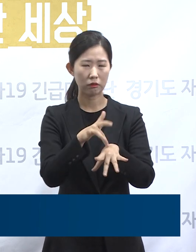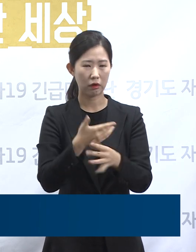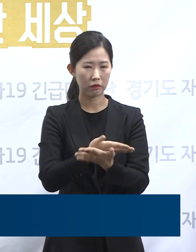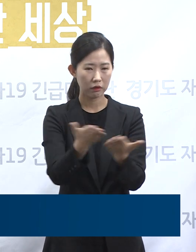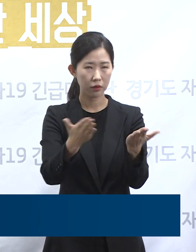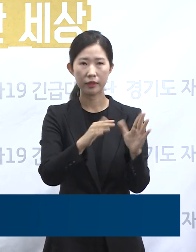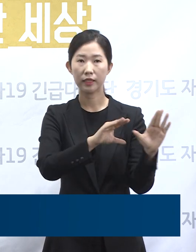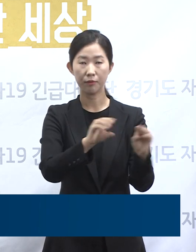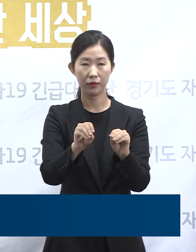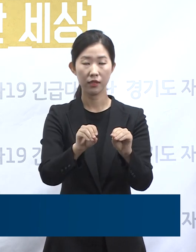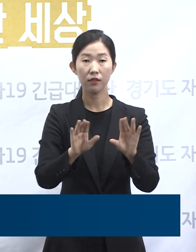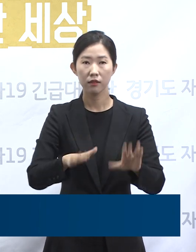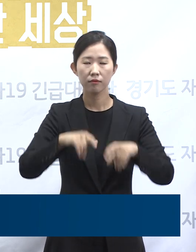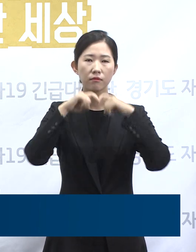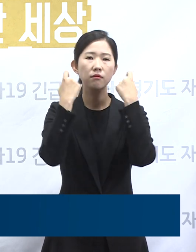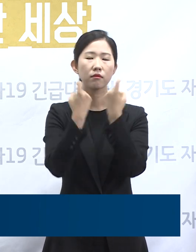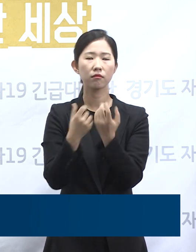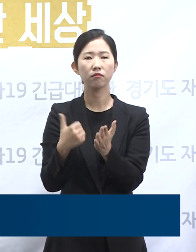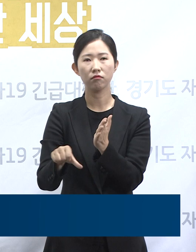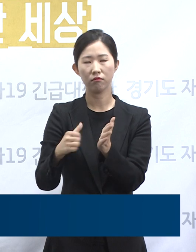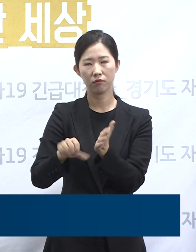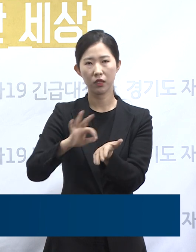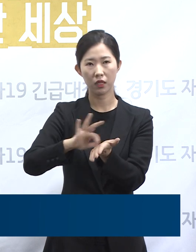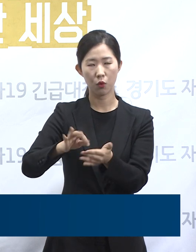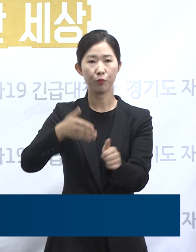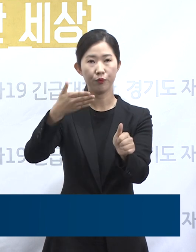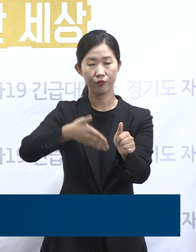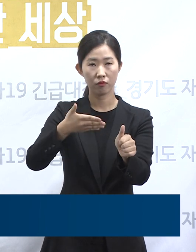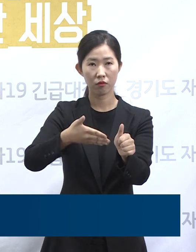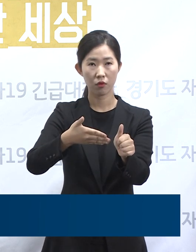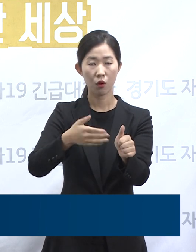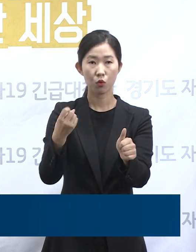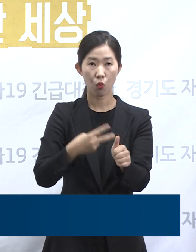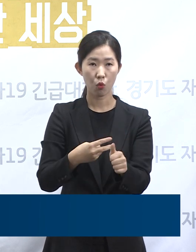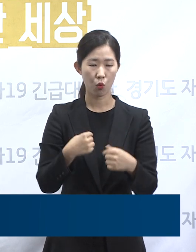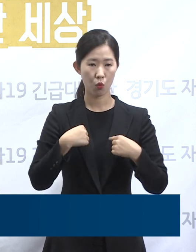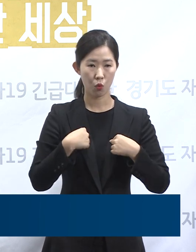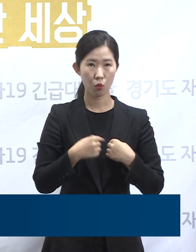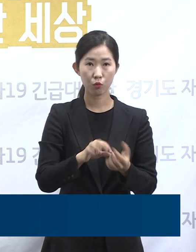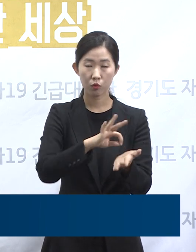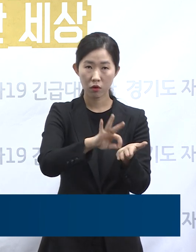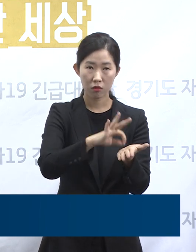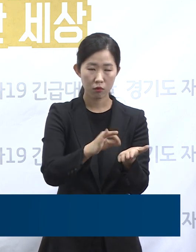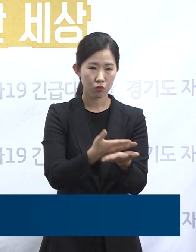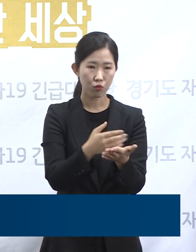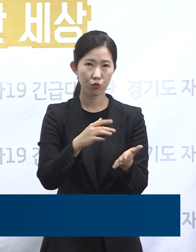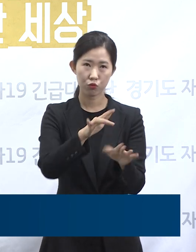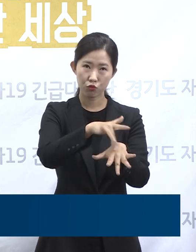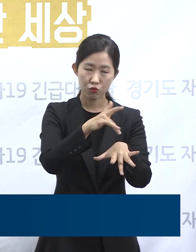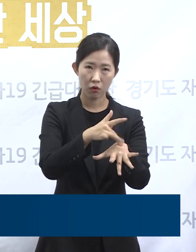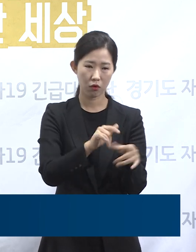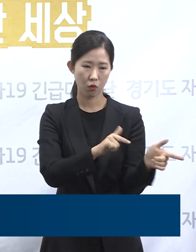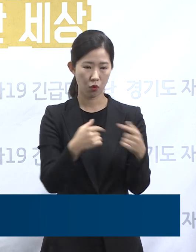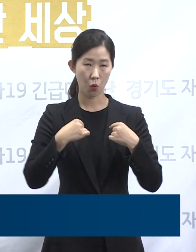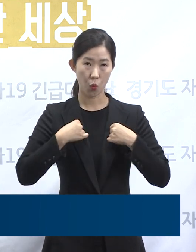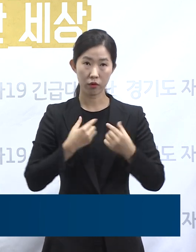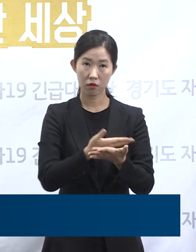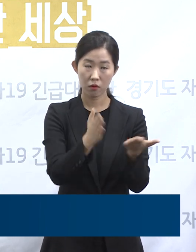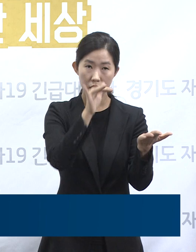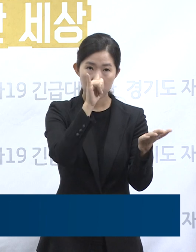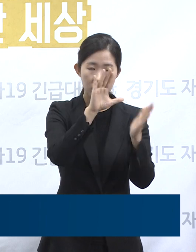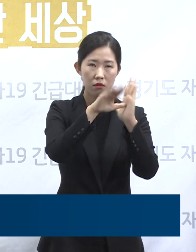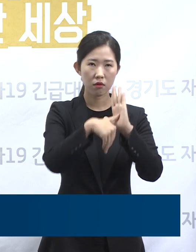금지에서 개인 물품 사용 권고, 공용 물품 제공 시 소독 철저로 지침이 변동되었으니 이 점을 유의하여 주시기 바랍니다.